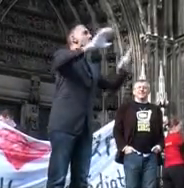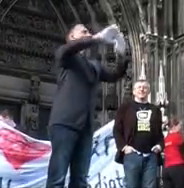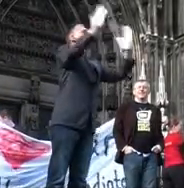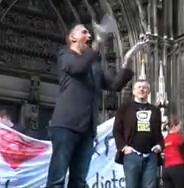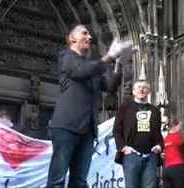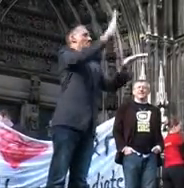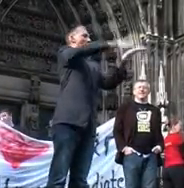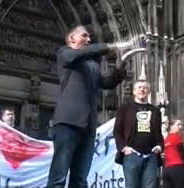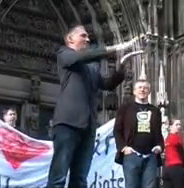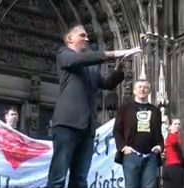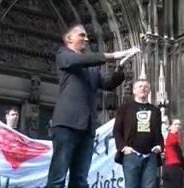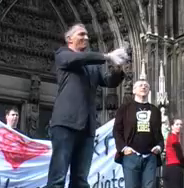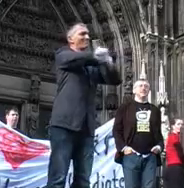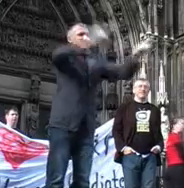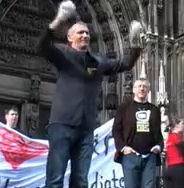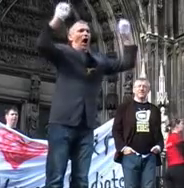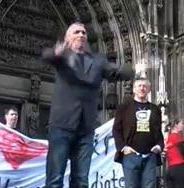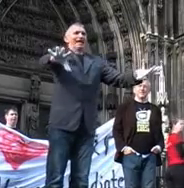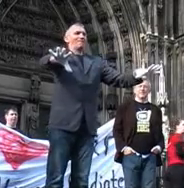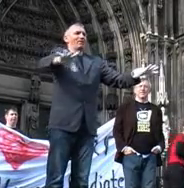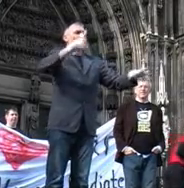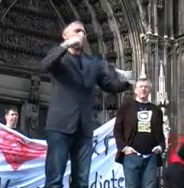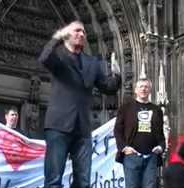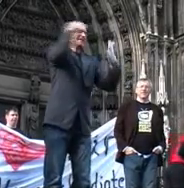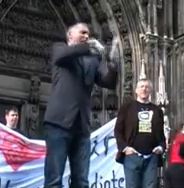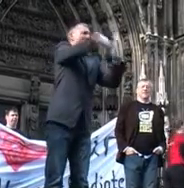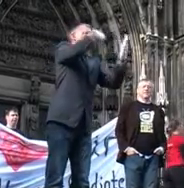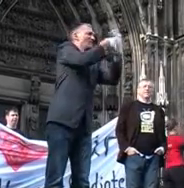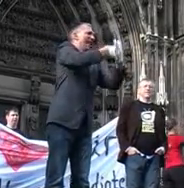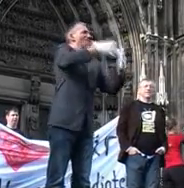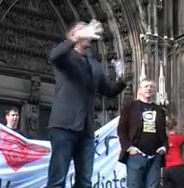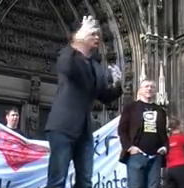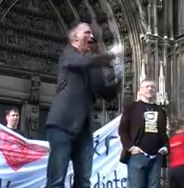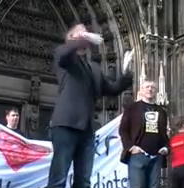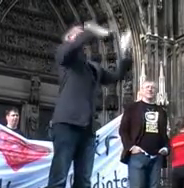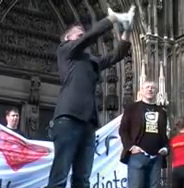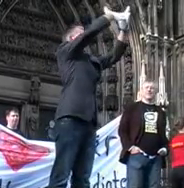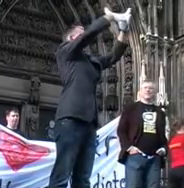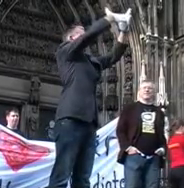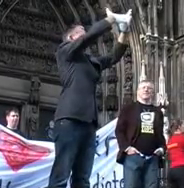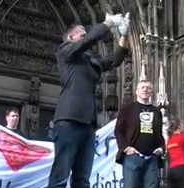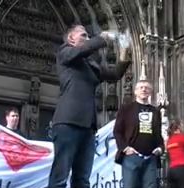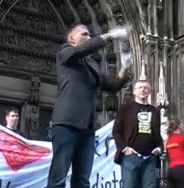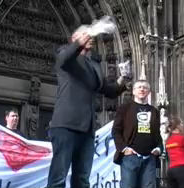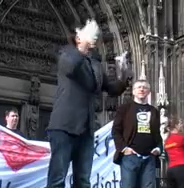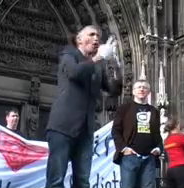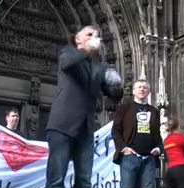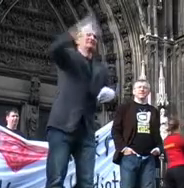Für uns alle ist es ganz wichtig, am Ball zu bleiben. Wir können und dürfen nicht aufgeben. Wir müssen weiter für unser Ziel kämpfen,